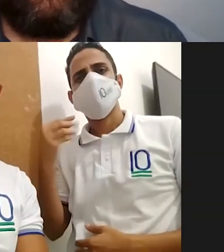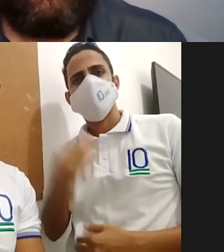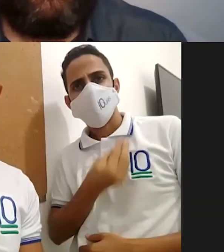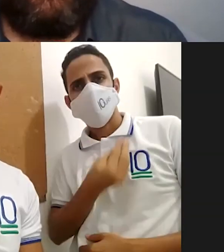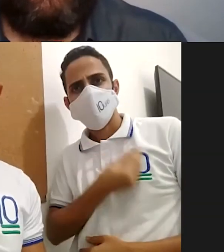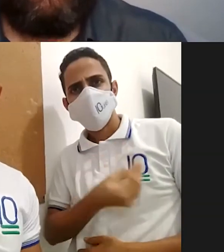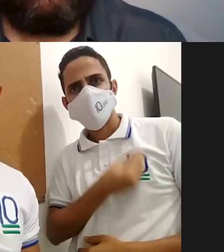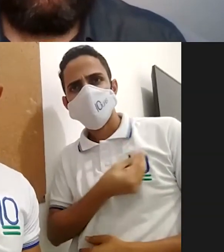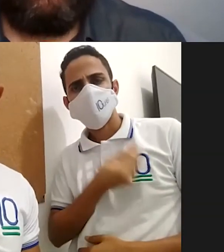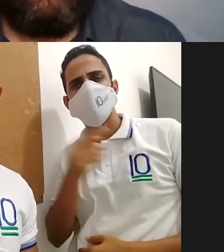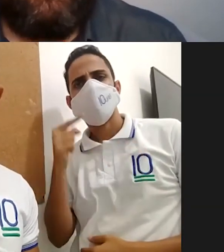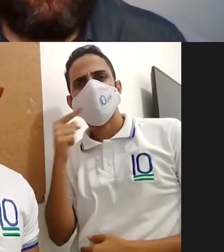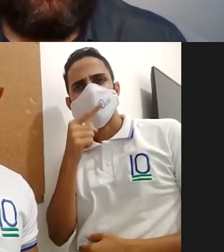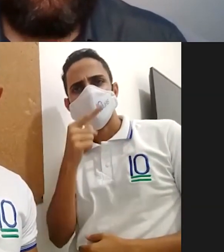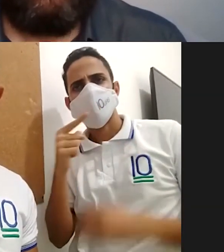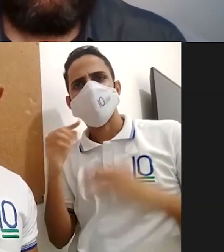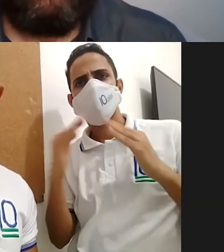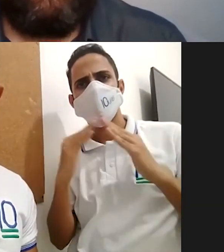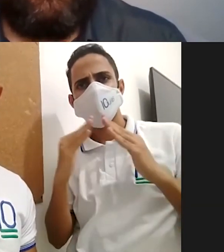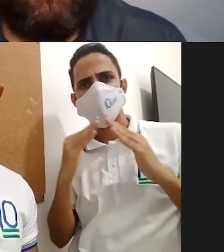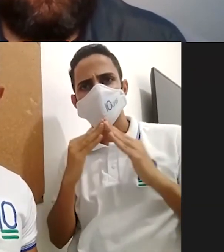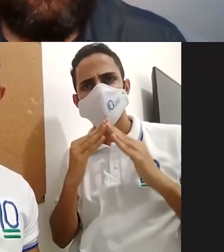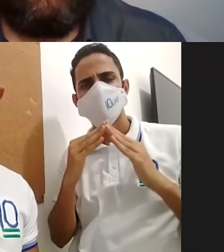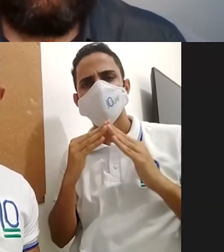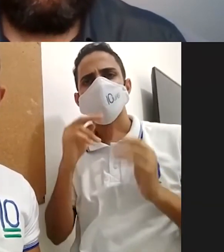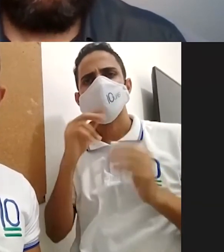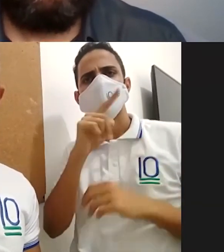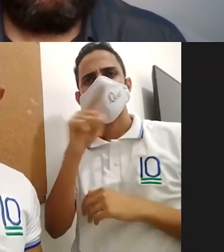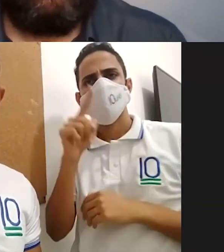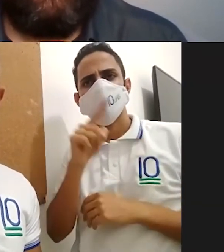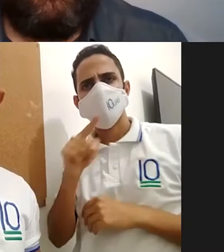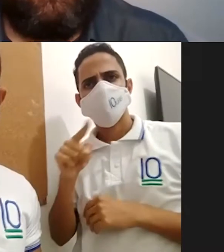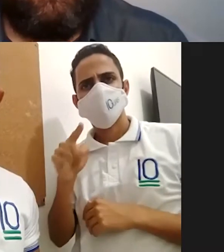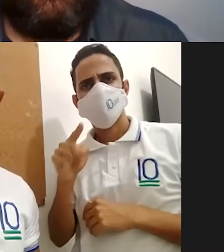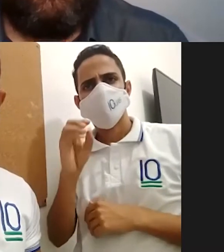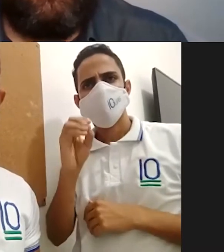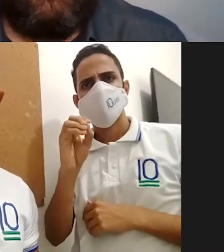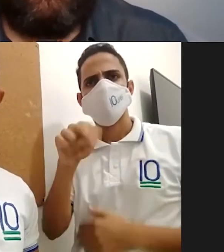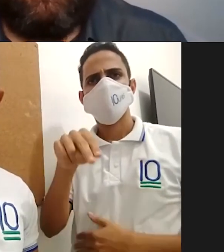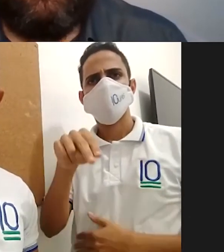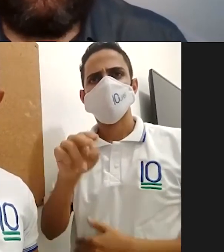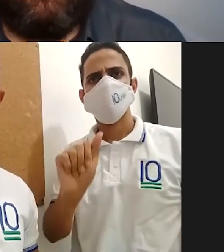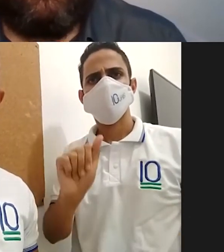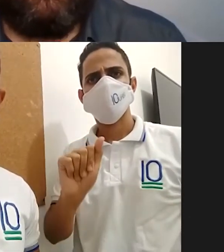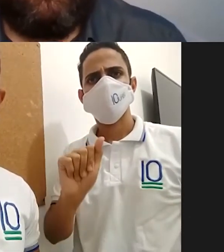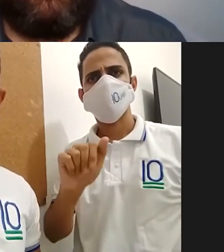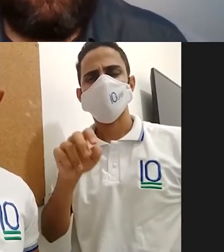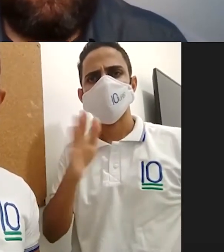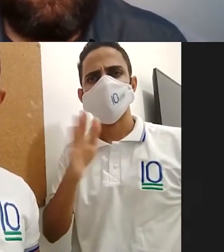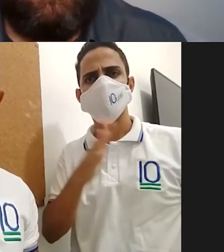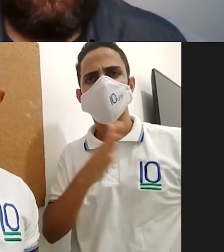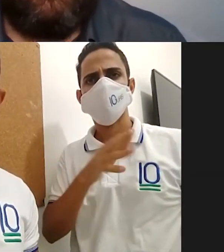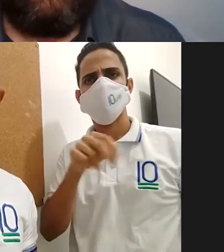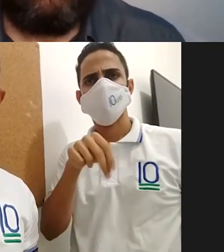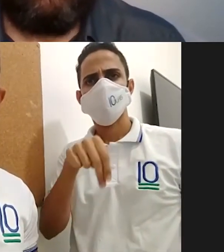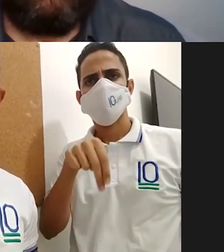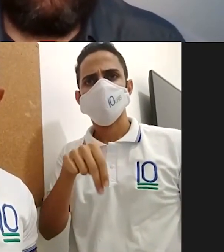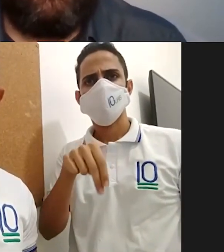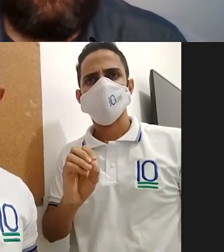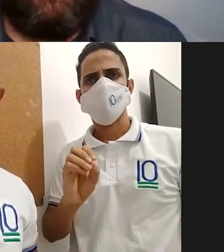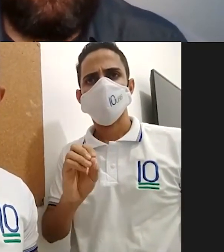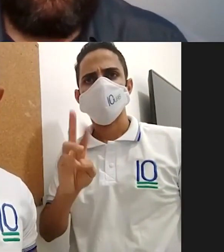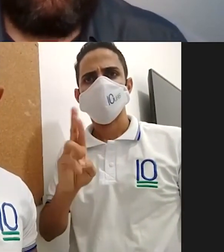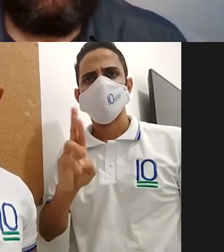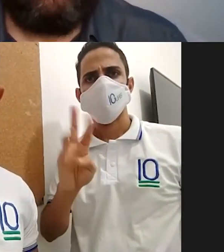Natal que precisa ser refletido quanto antes. E logo quando eu fui convidado para os 10 iguais,